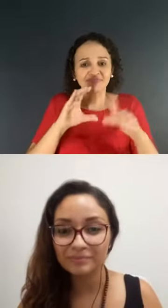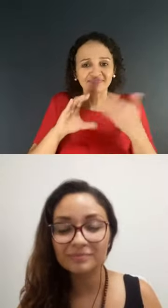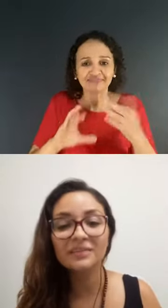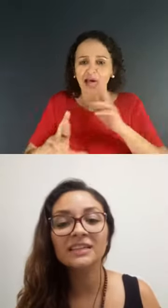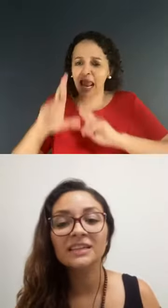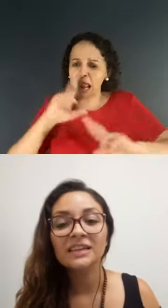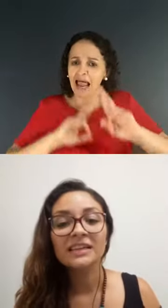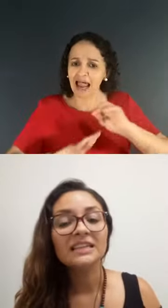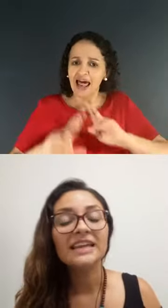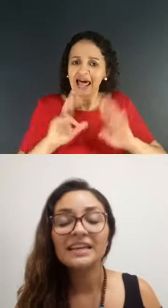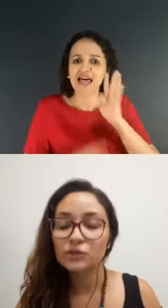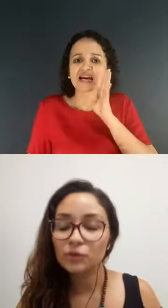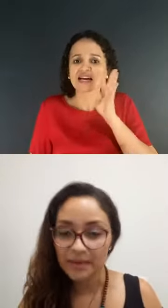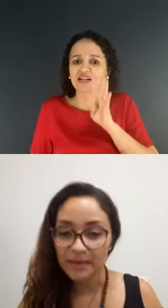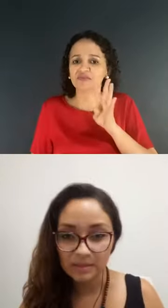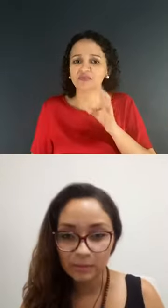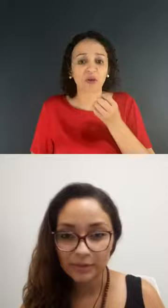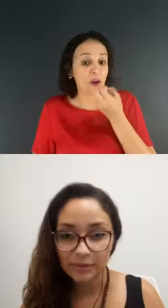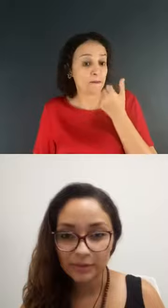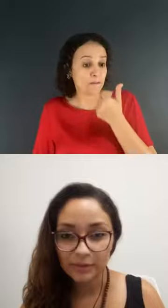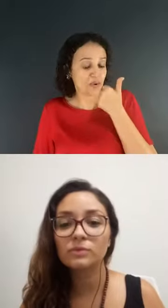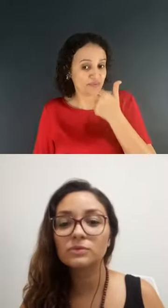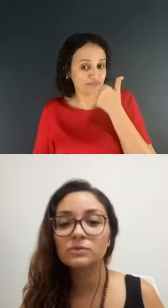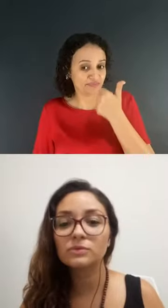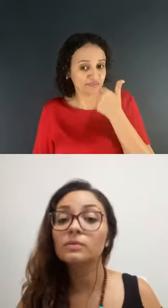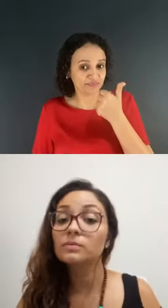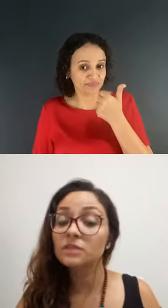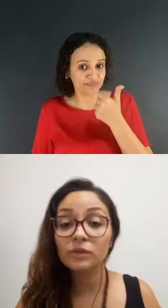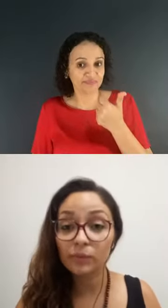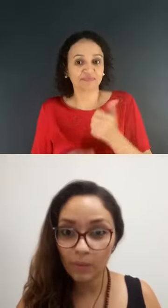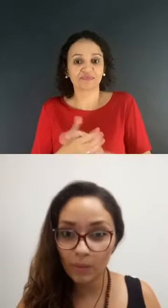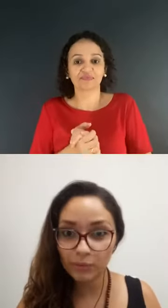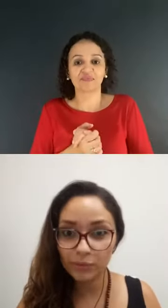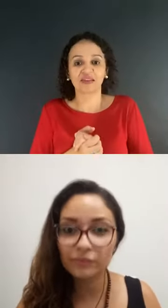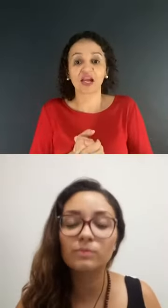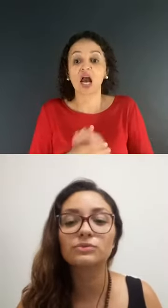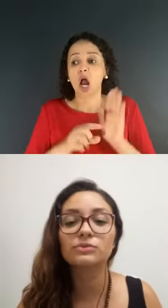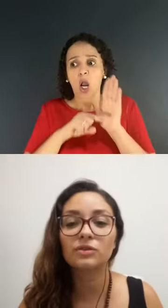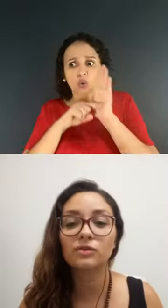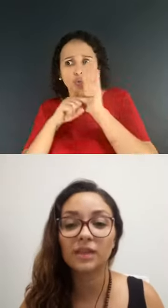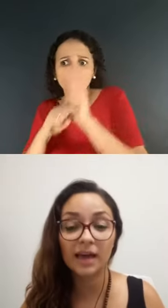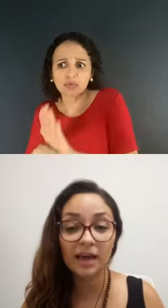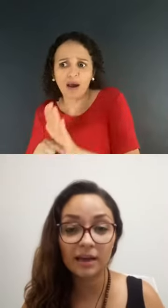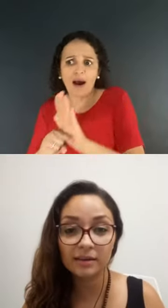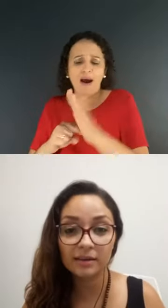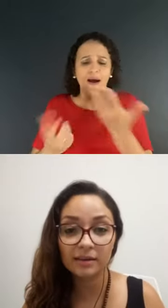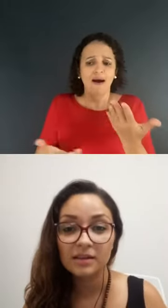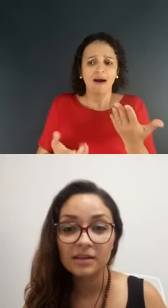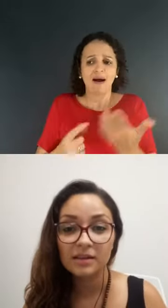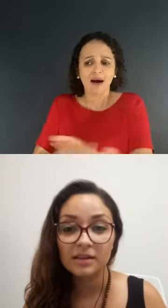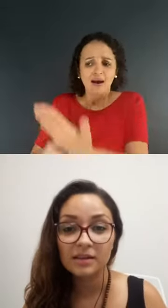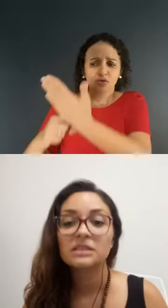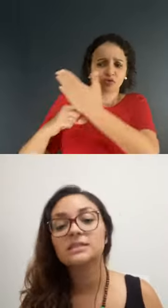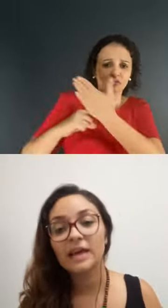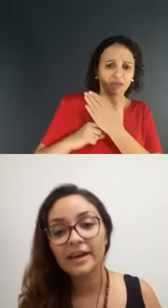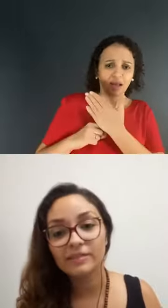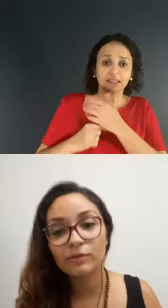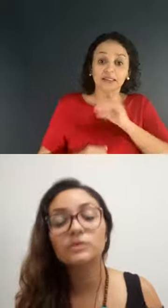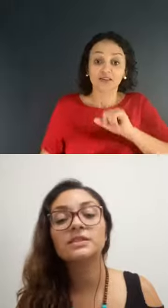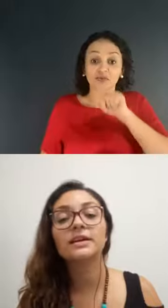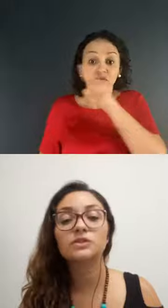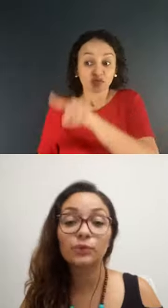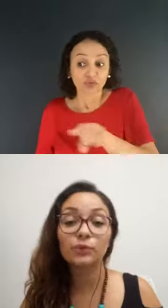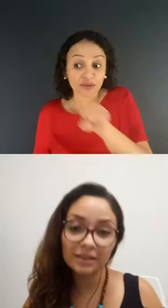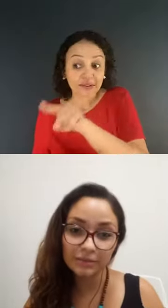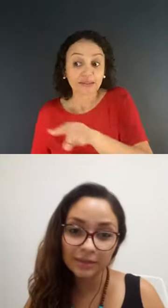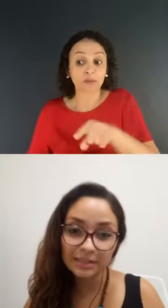comentado. E é isso mesmo, né? Vamos ajudar o outro, vamos nos ajudar. Se vocês precisarem,